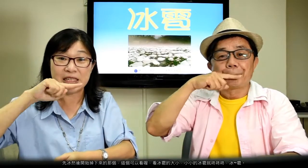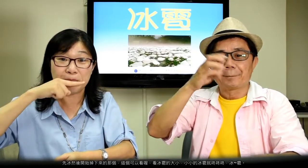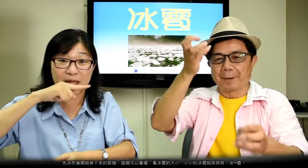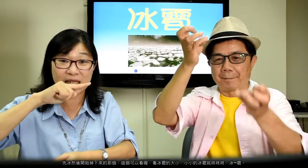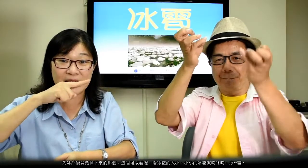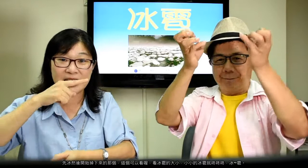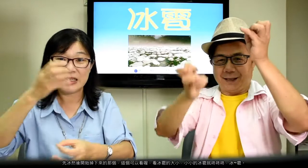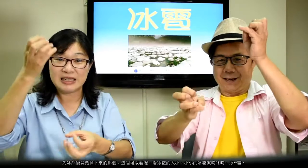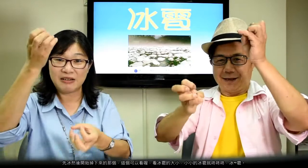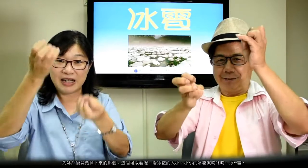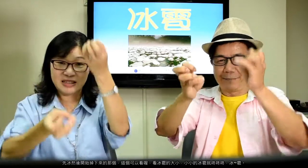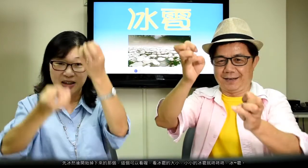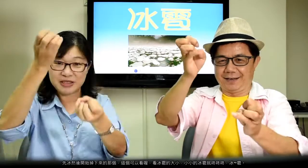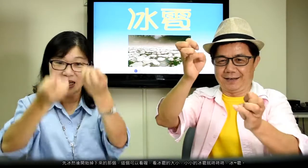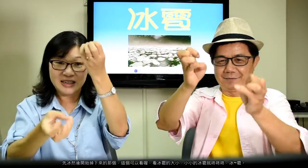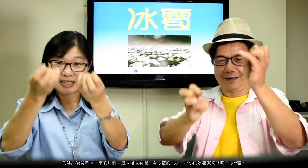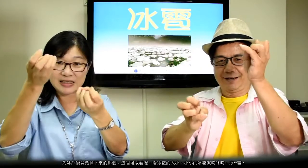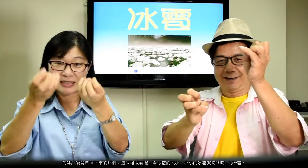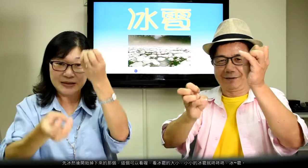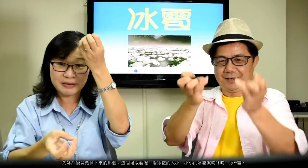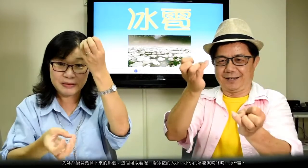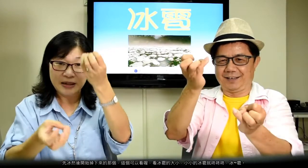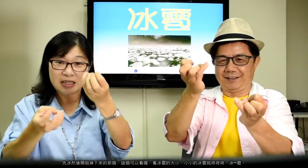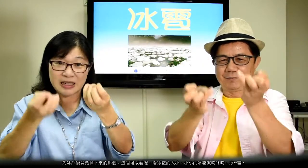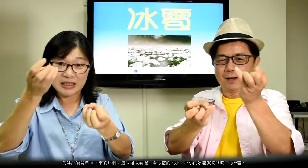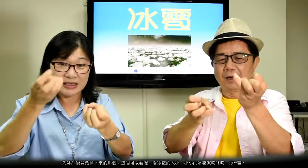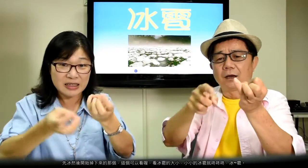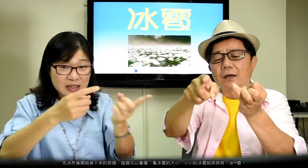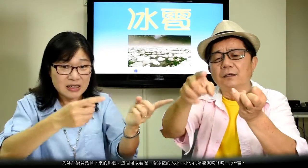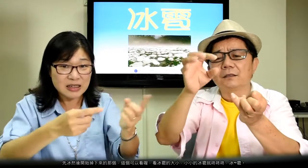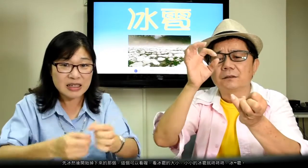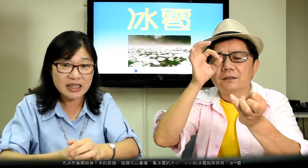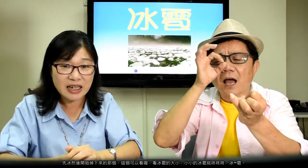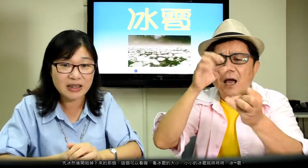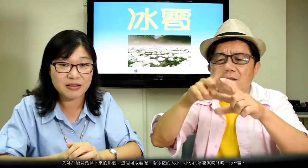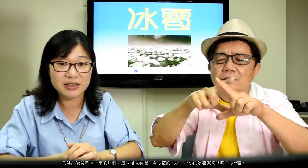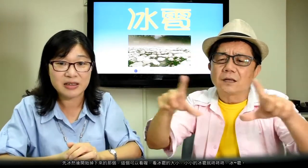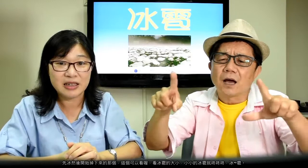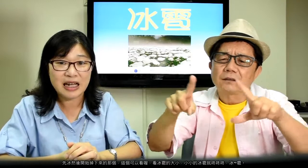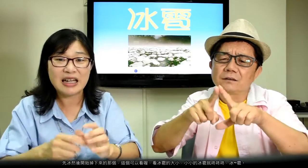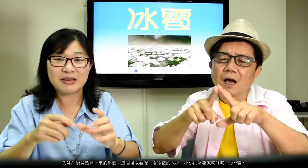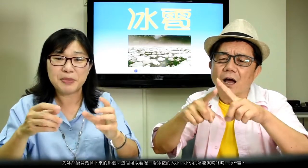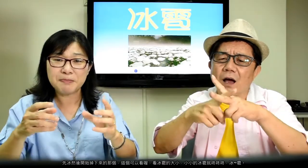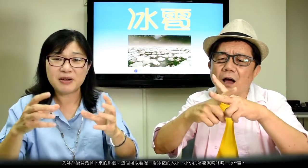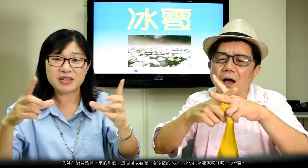先冰。然后开始掉下来的那个，这个可以看哦，看冰雹的